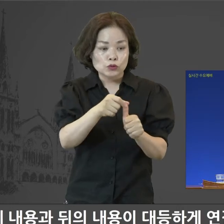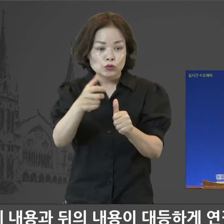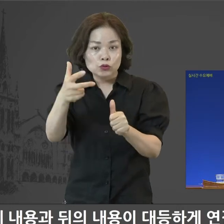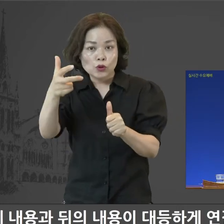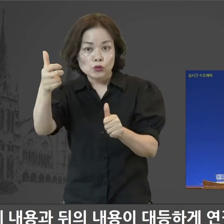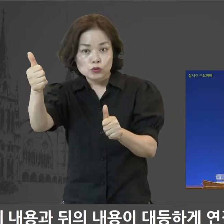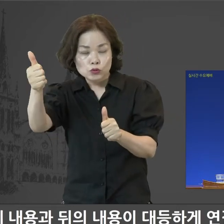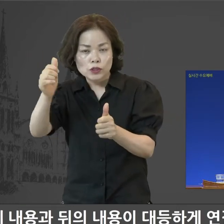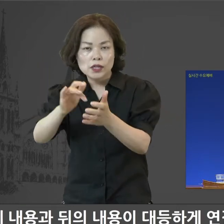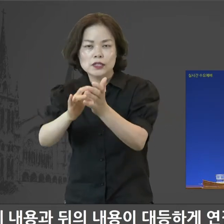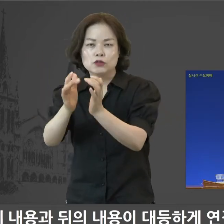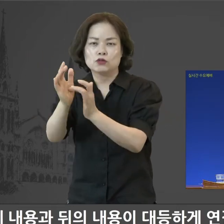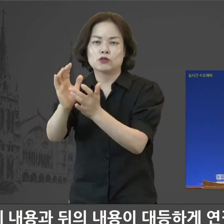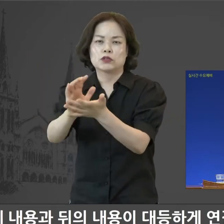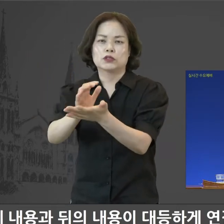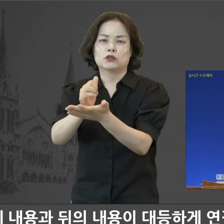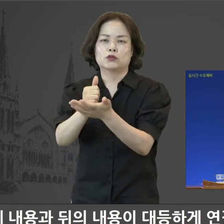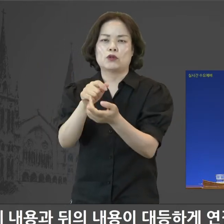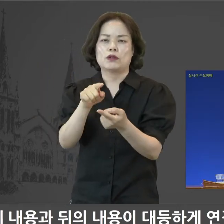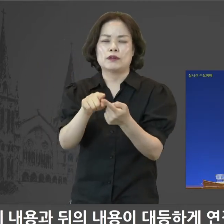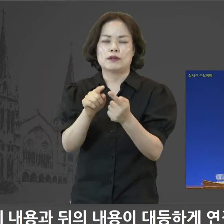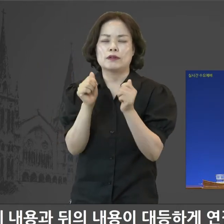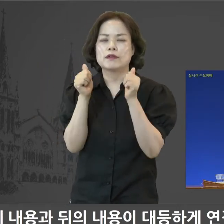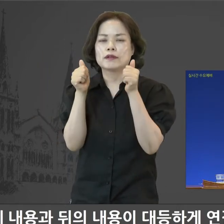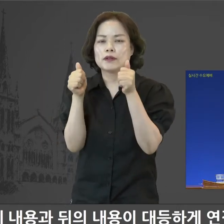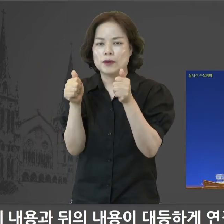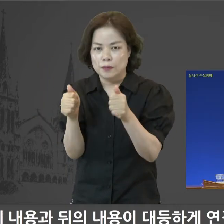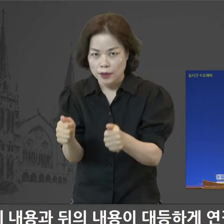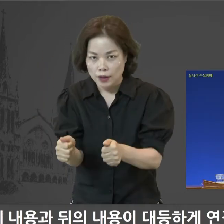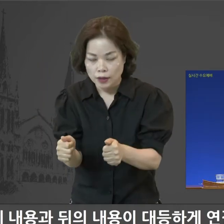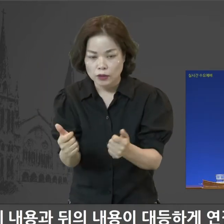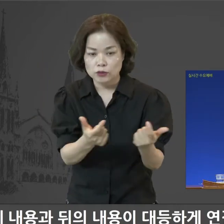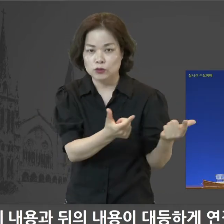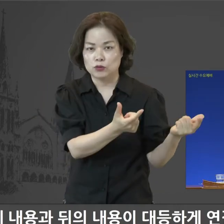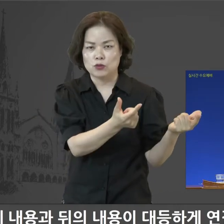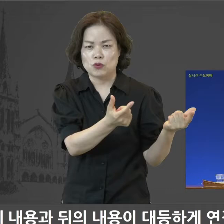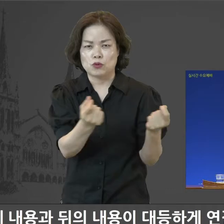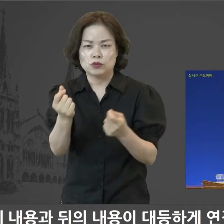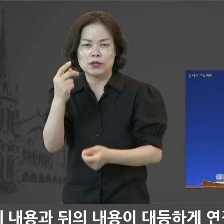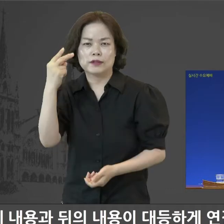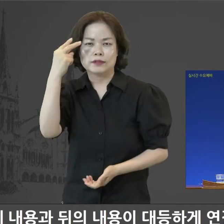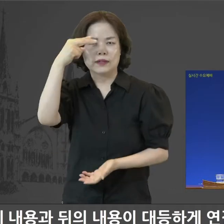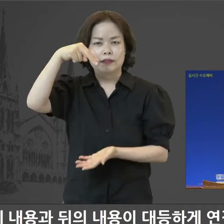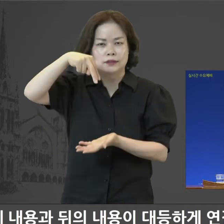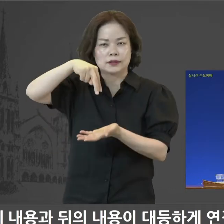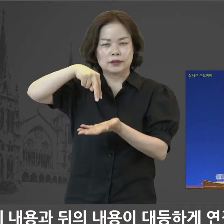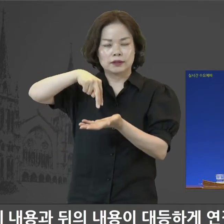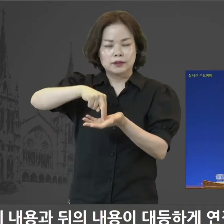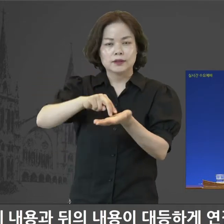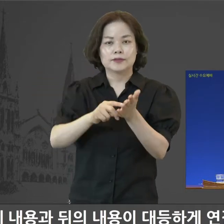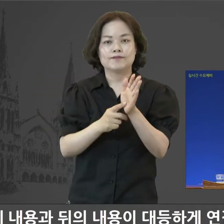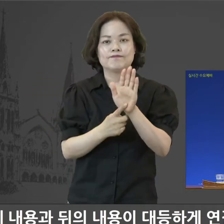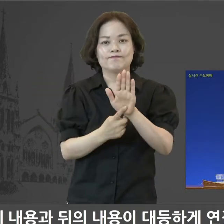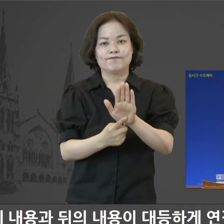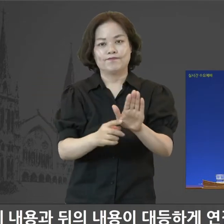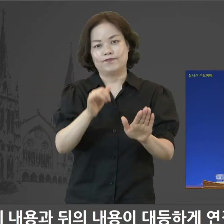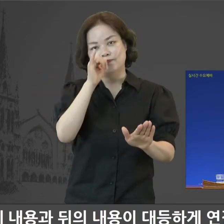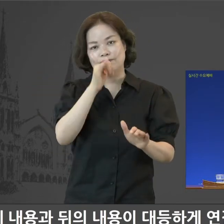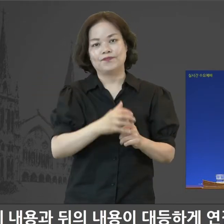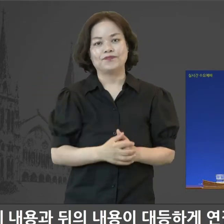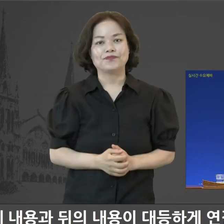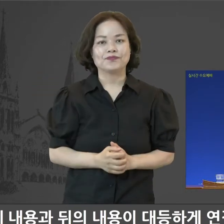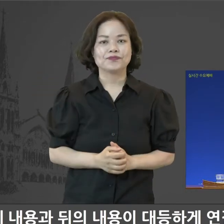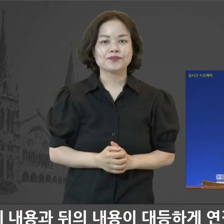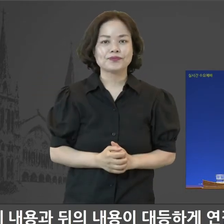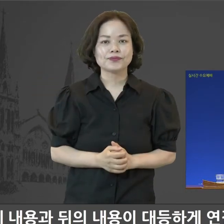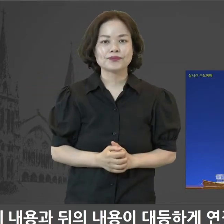되시는 예수 그리스도에 대한 경배가 동등한 관점에서 묘사되고 있다는 것이죠.